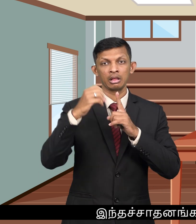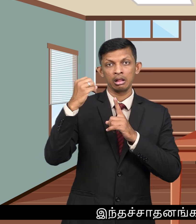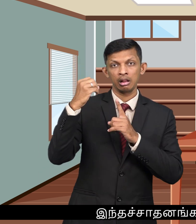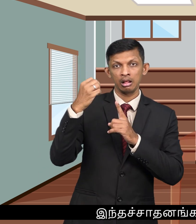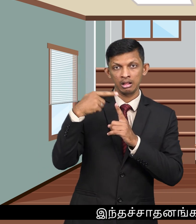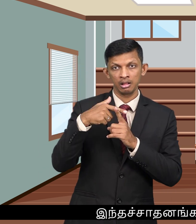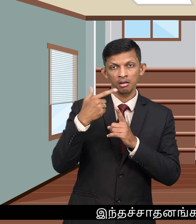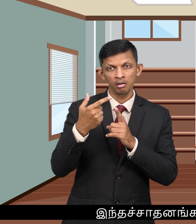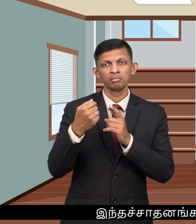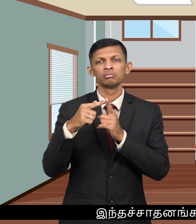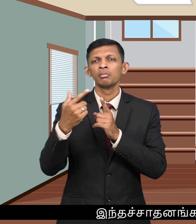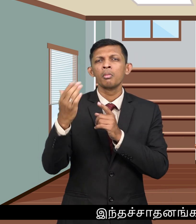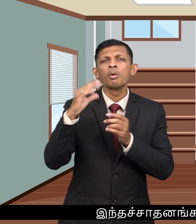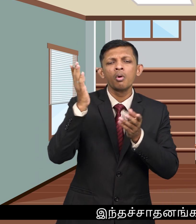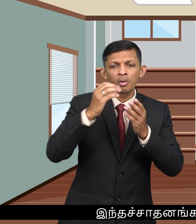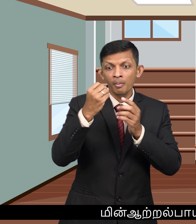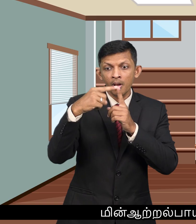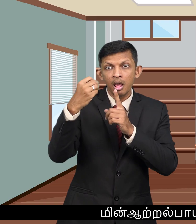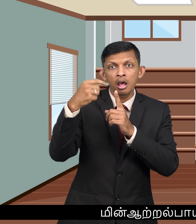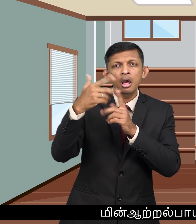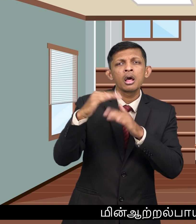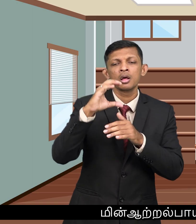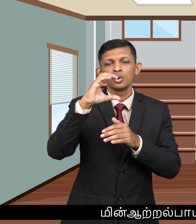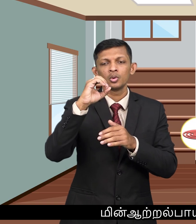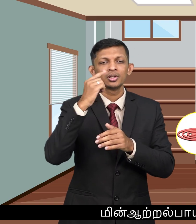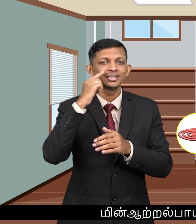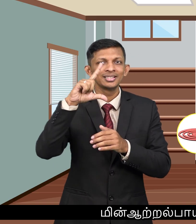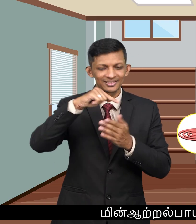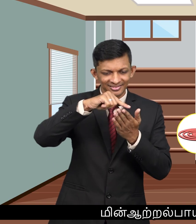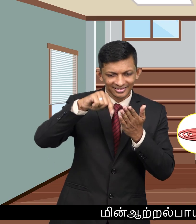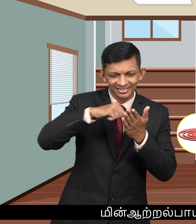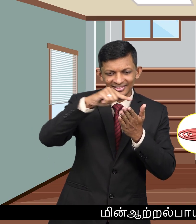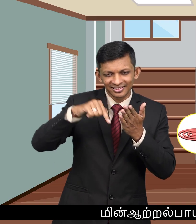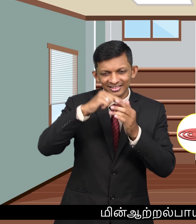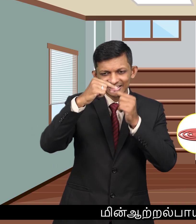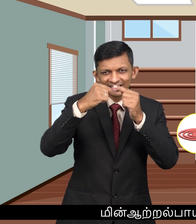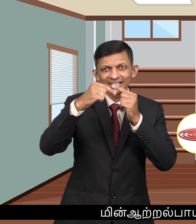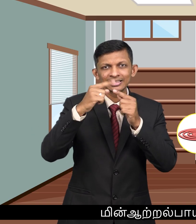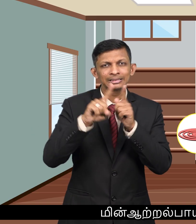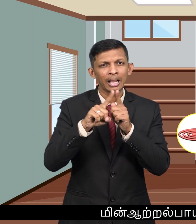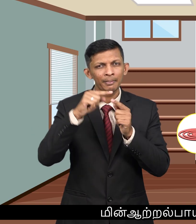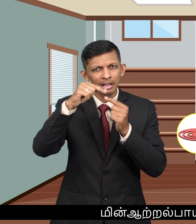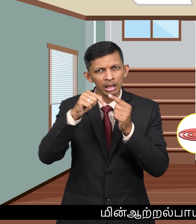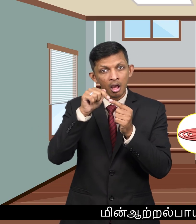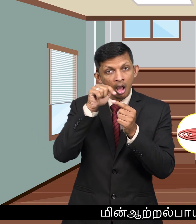இந்த சாதனங்களுக்குள் இருக்கும் சுருளி மின் ஆற்றல் பாயும் போது அது சூடாகிறது.